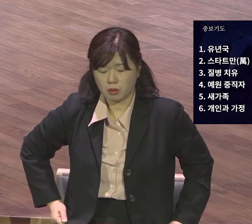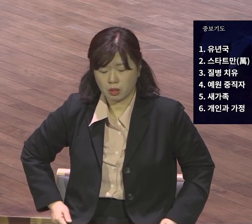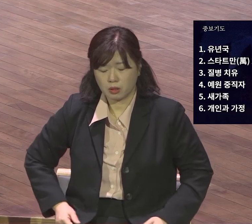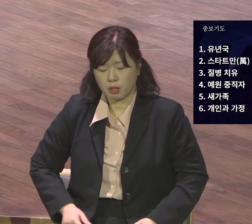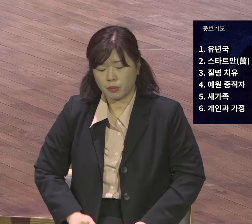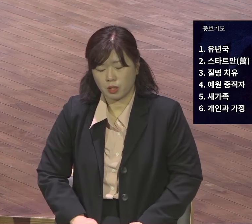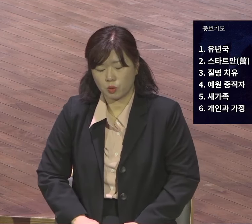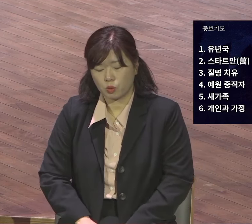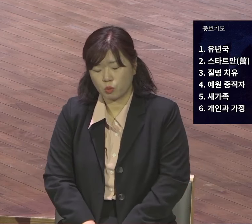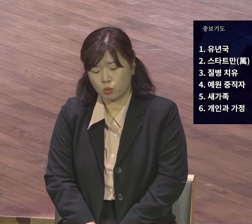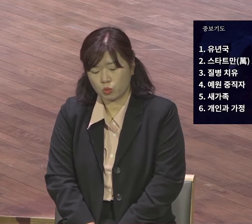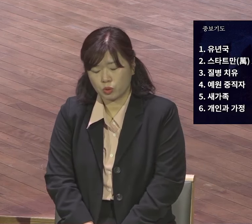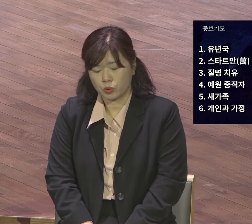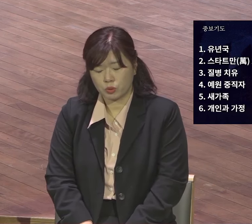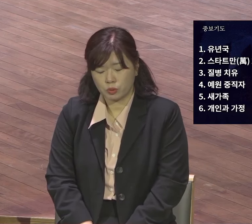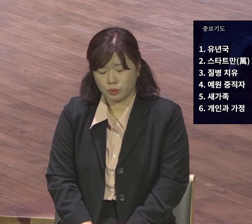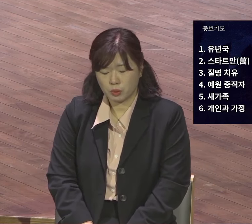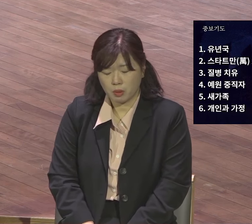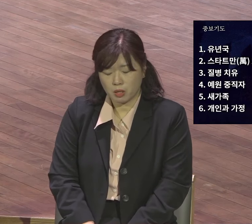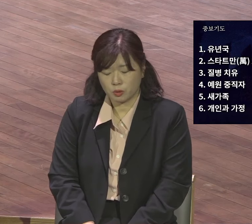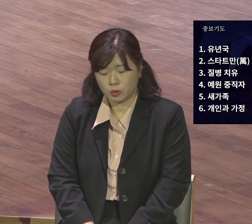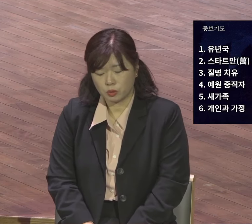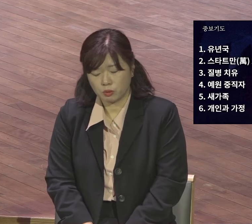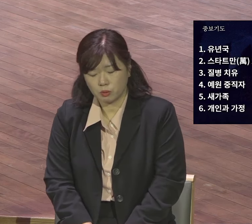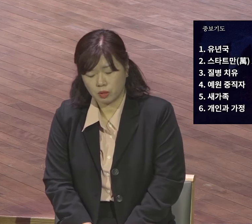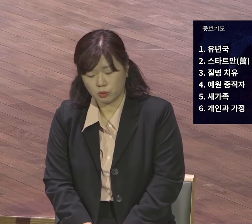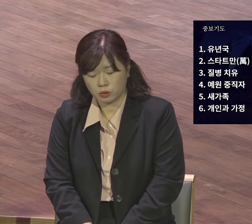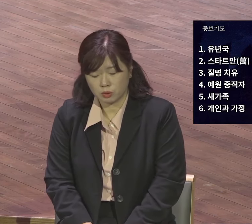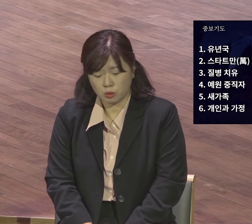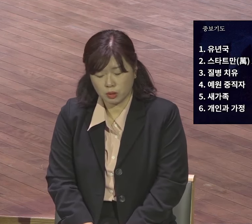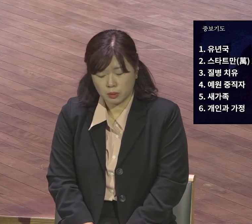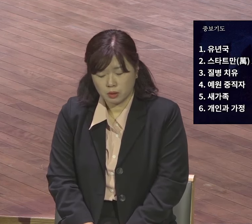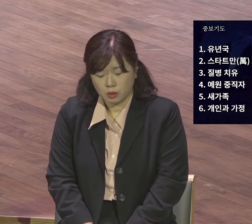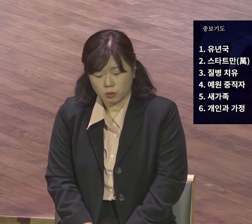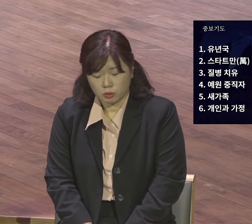체험하는 사실적인 증거가 있게 하여 주옵소서.